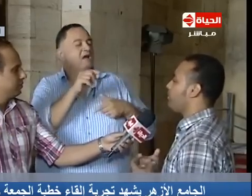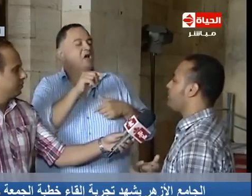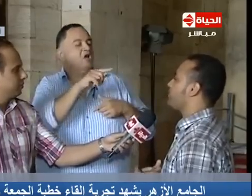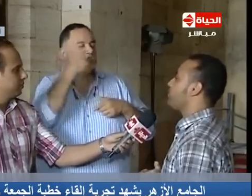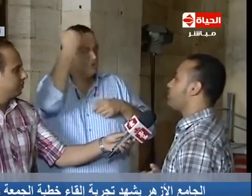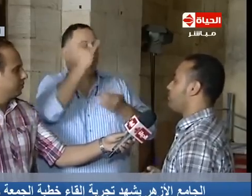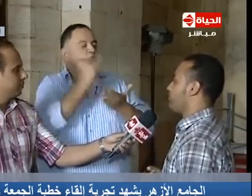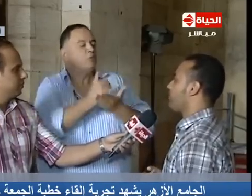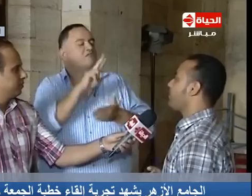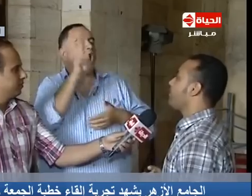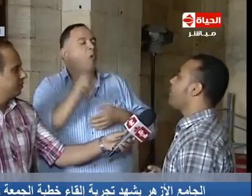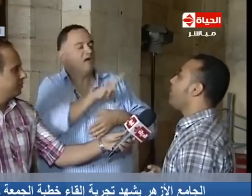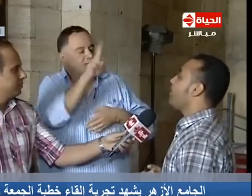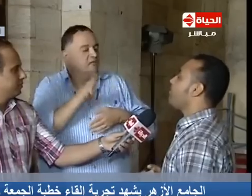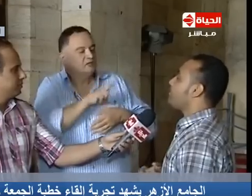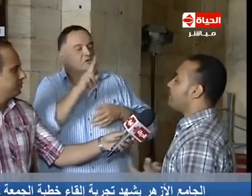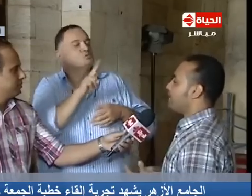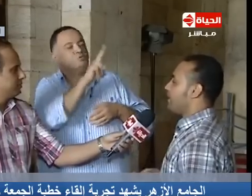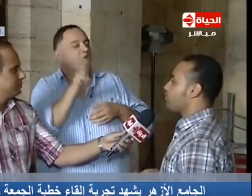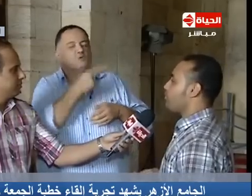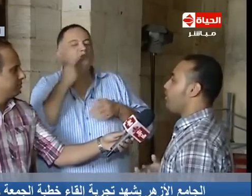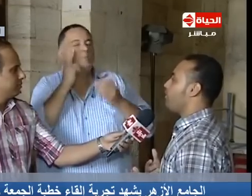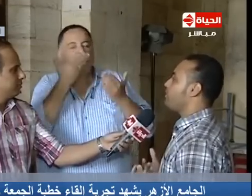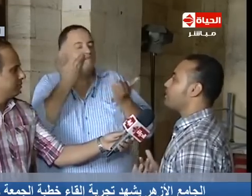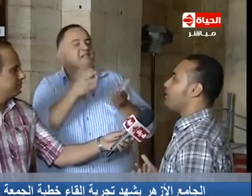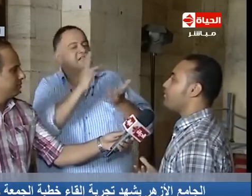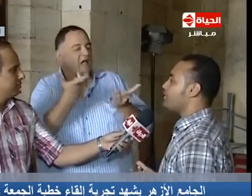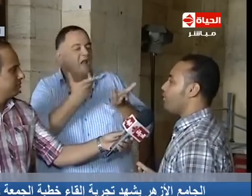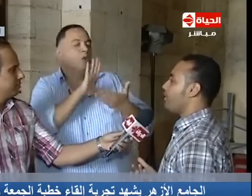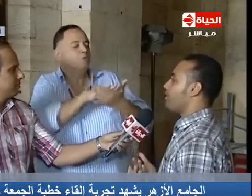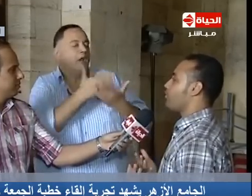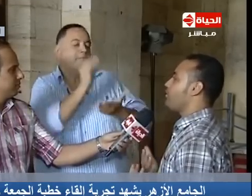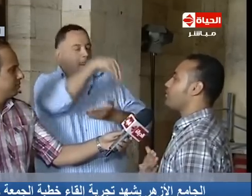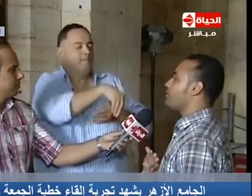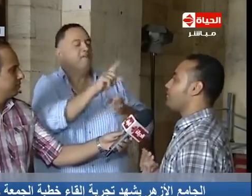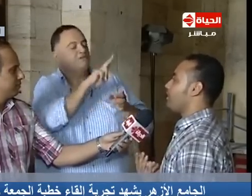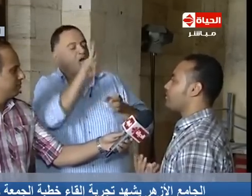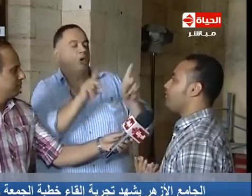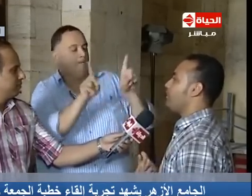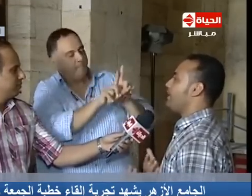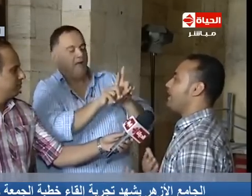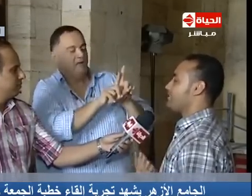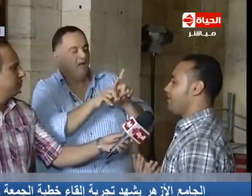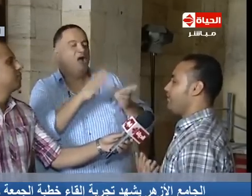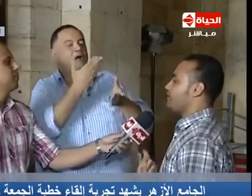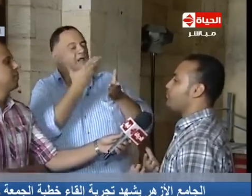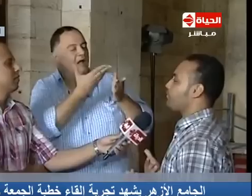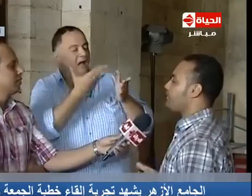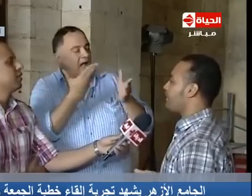فيه تفسير لغه الاشاره. ثالث حاجه بيطلبها هو بالنسبه للفتاوى، كل شخص من الاصم ليه اسئله، فلازم يكون فيه ترجمه